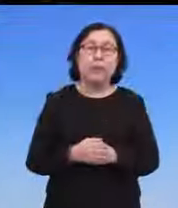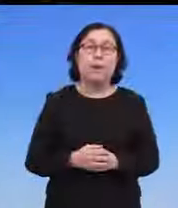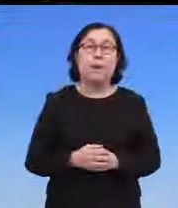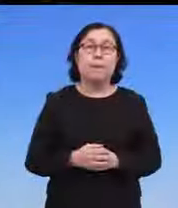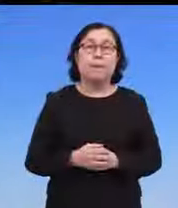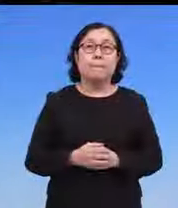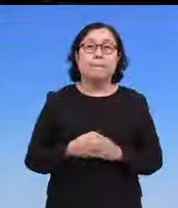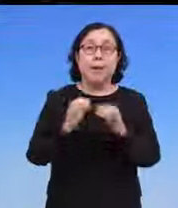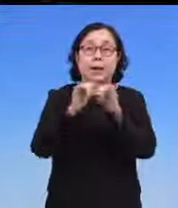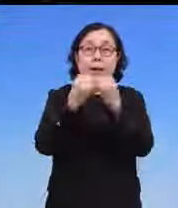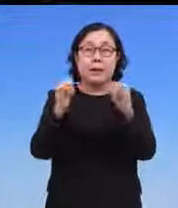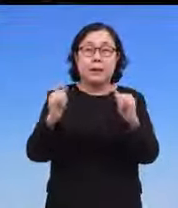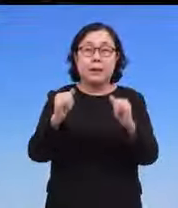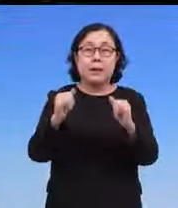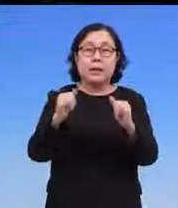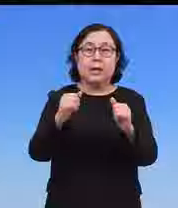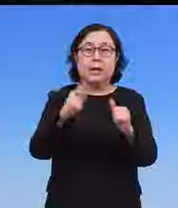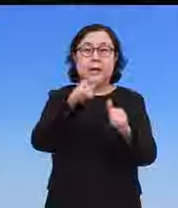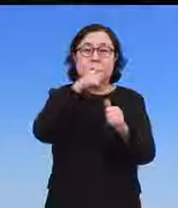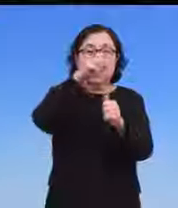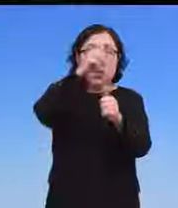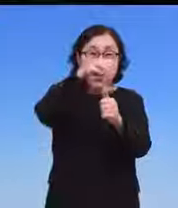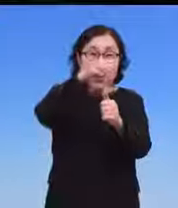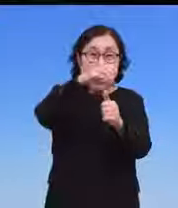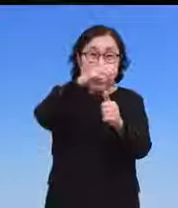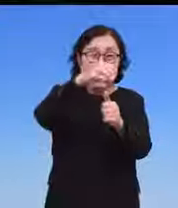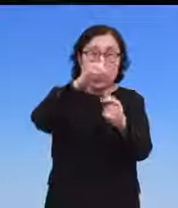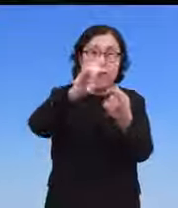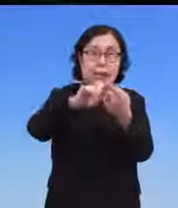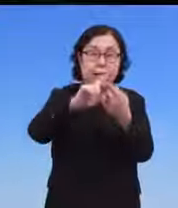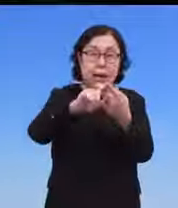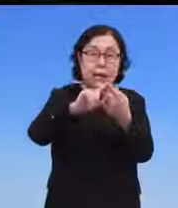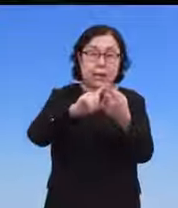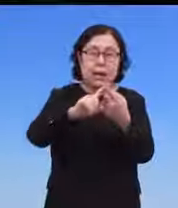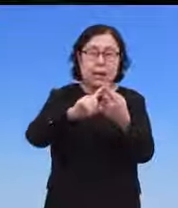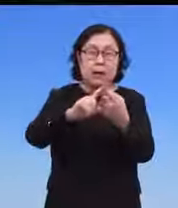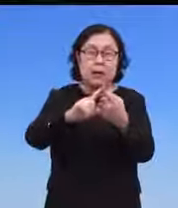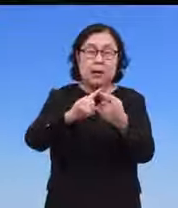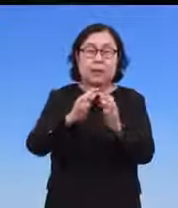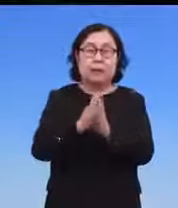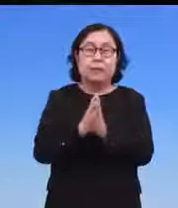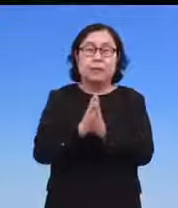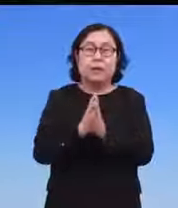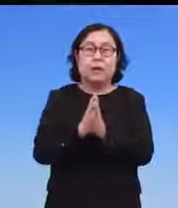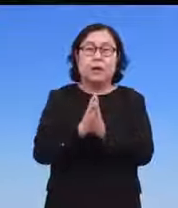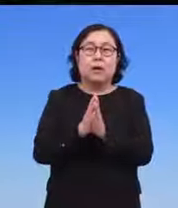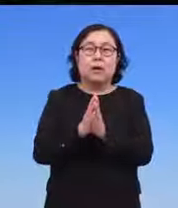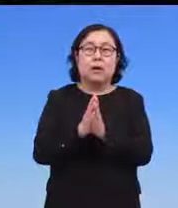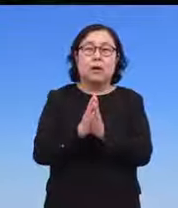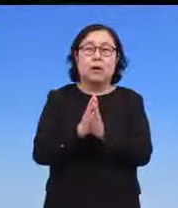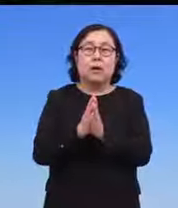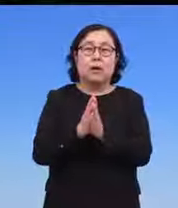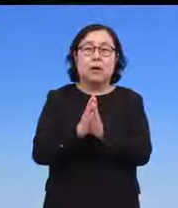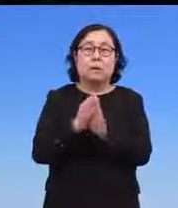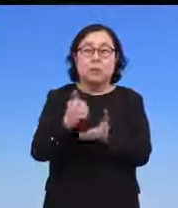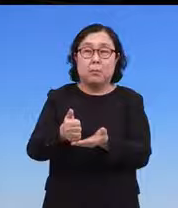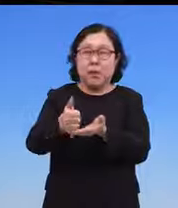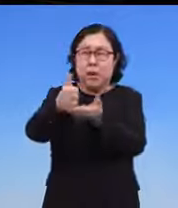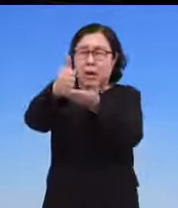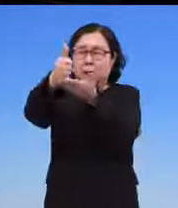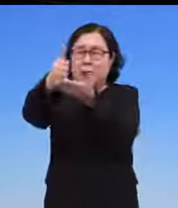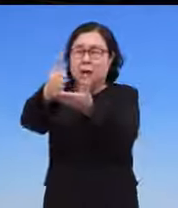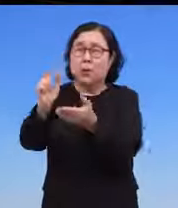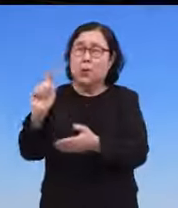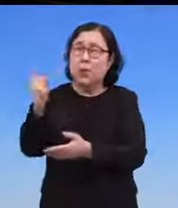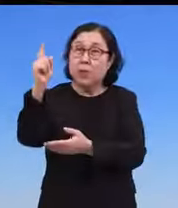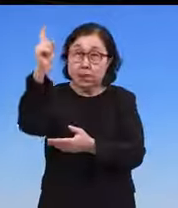말씀의 배경이 뭐냐? 사람들이 이 세례 요한에 대한 존재를 점점 이제 우르르 막 그냥 뭐 거의